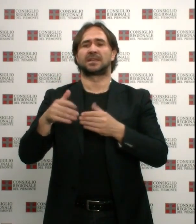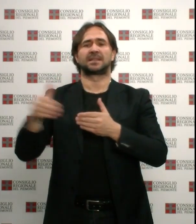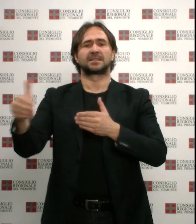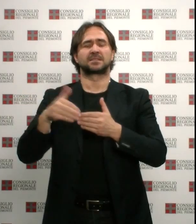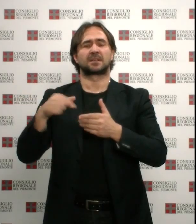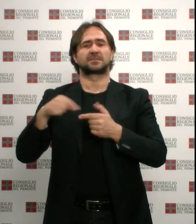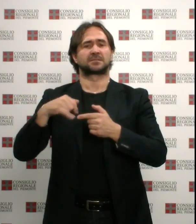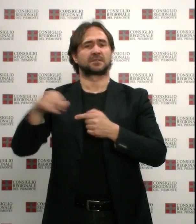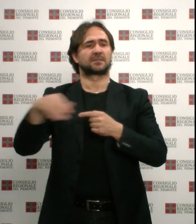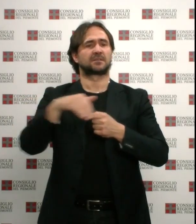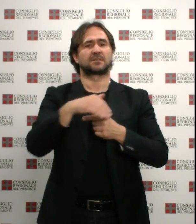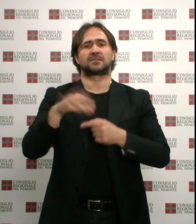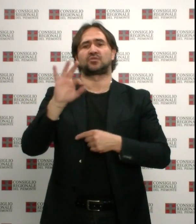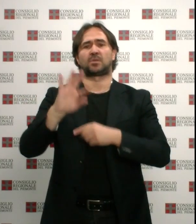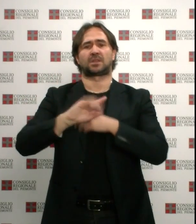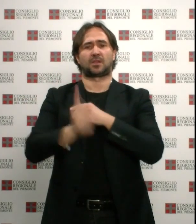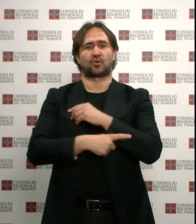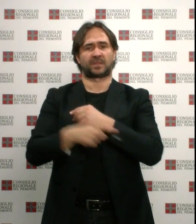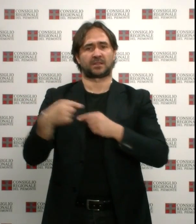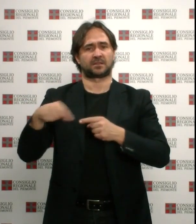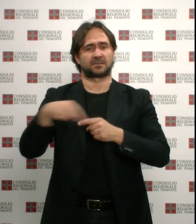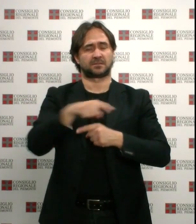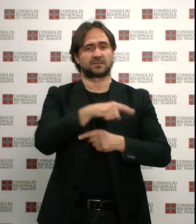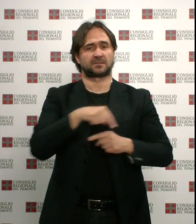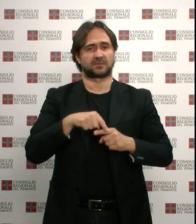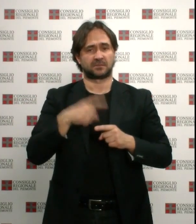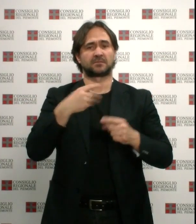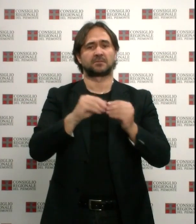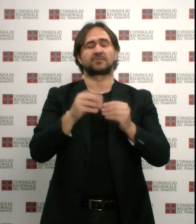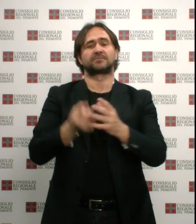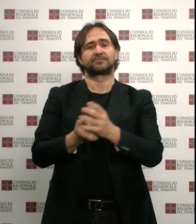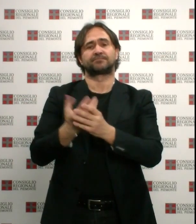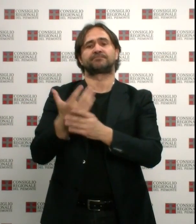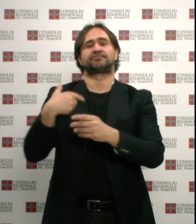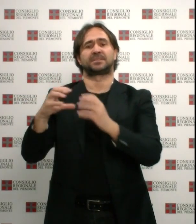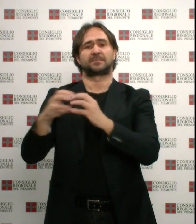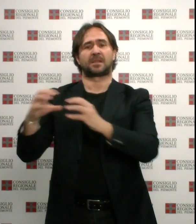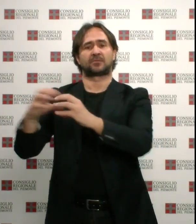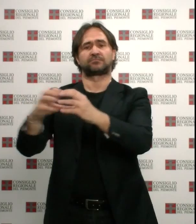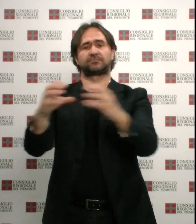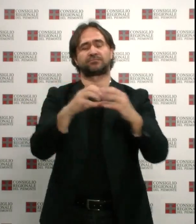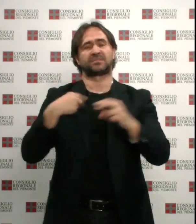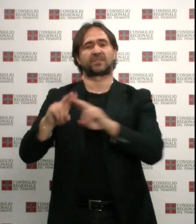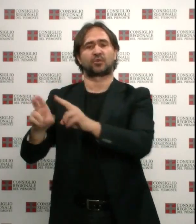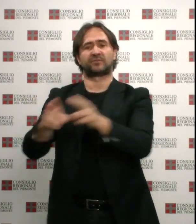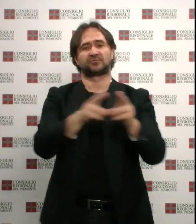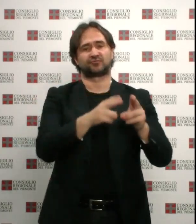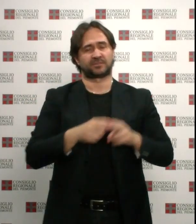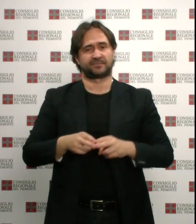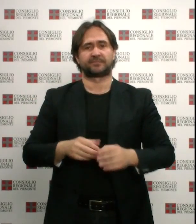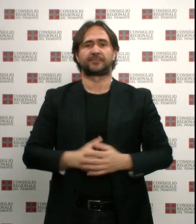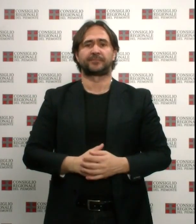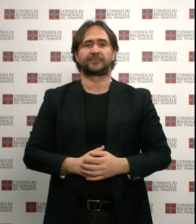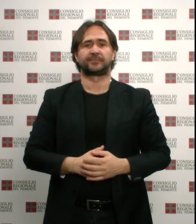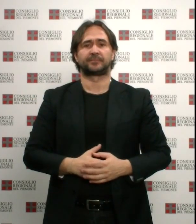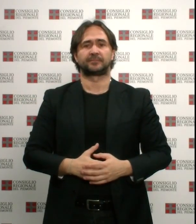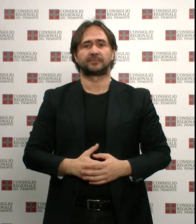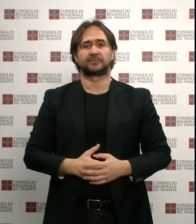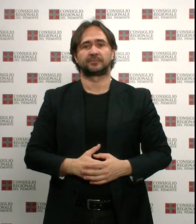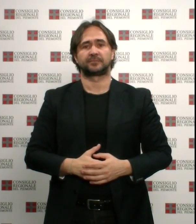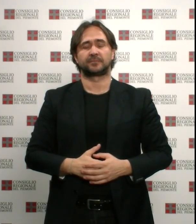almeno 1200-1300 cremazioni l'anno, per un bacino di riferimento di almeno 5000 decessi. Si prevede inoltre